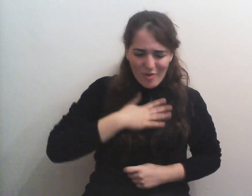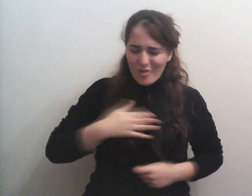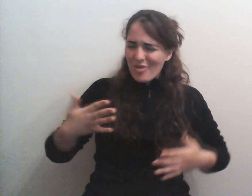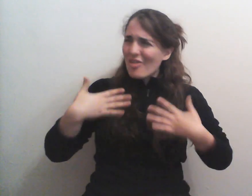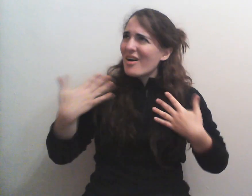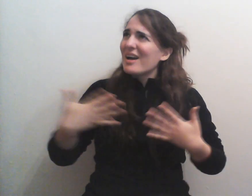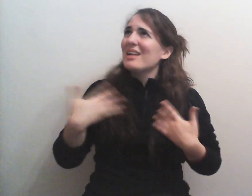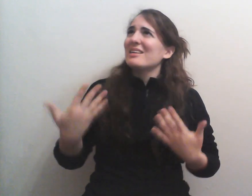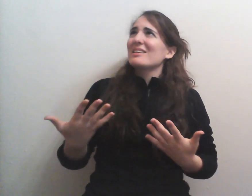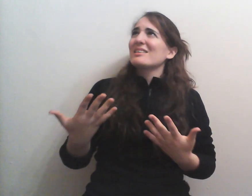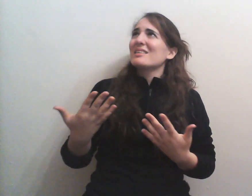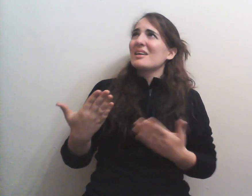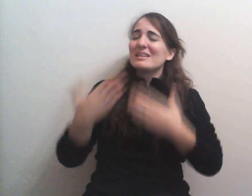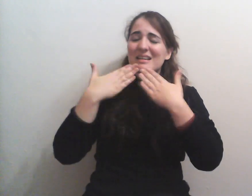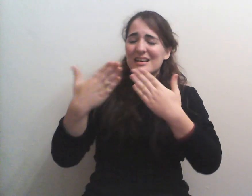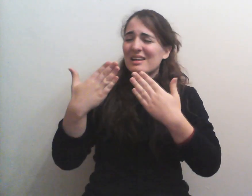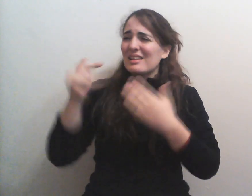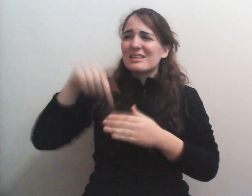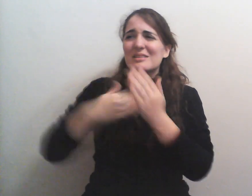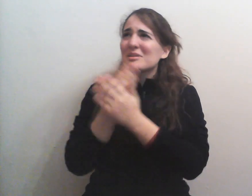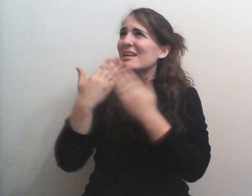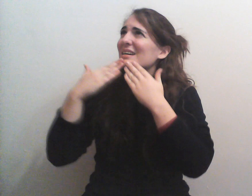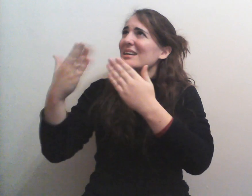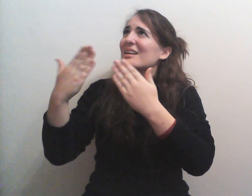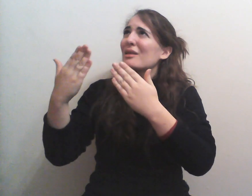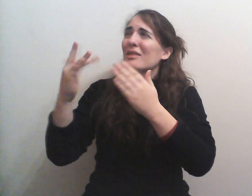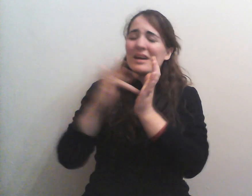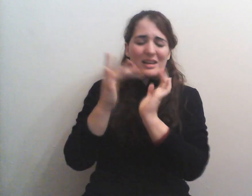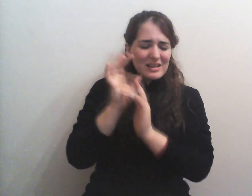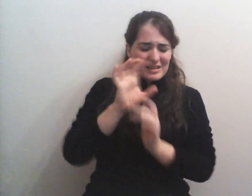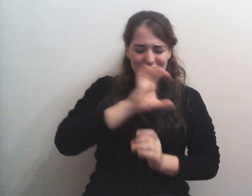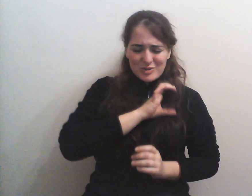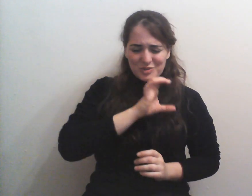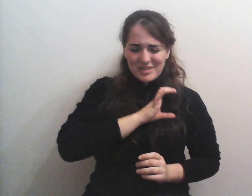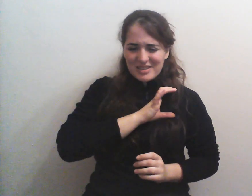Te damos gracias, Señor, en Cristo, aleluya, Señor.